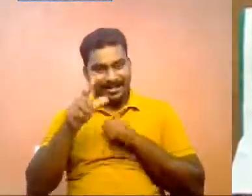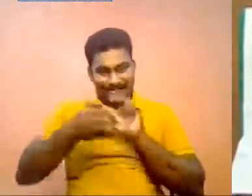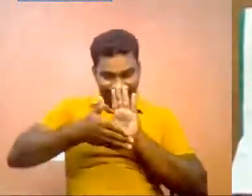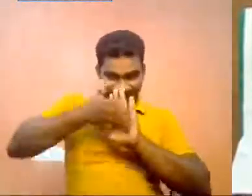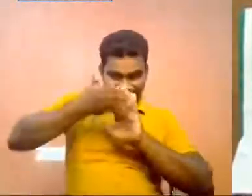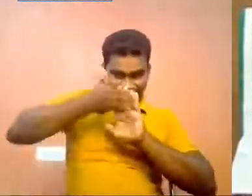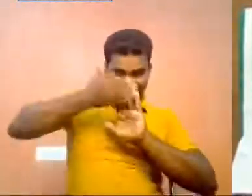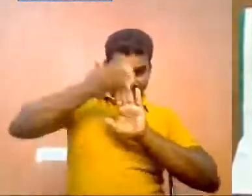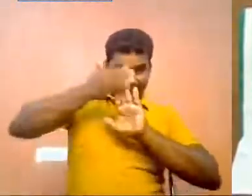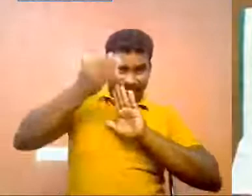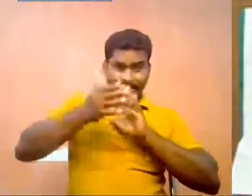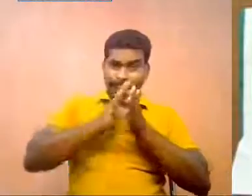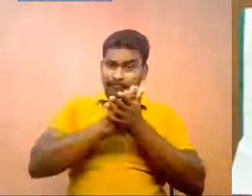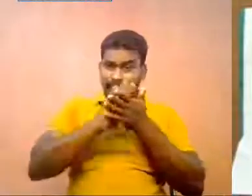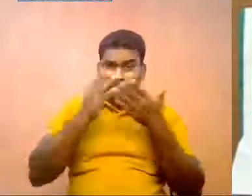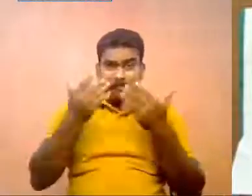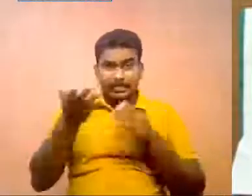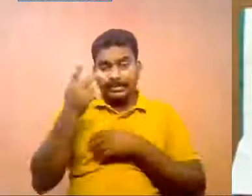സമീപനം സ്വീകരിക്കുന്നത്